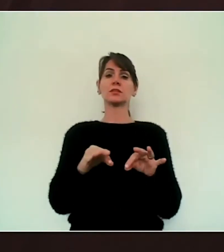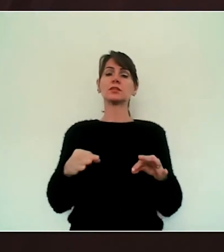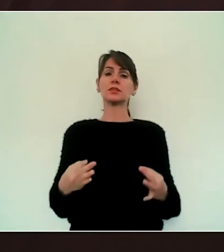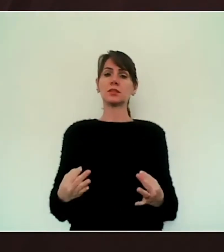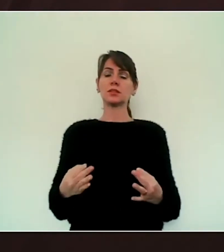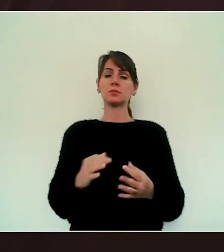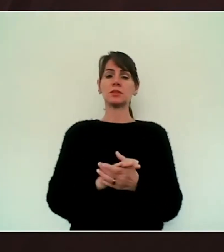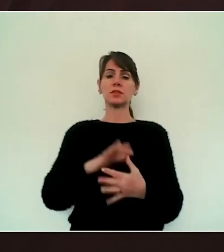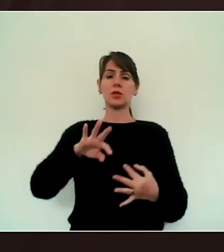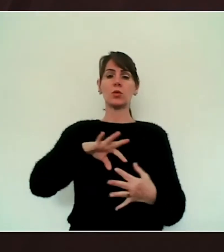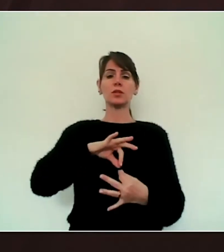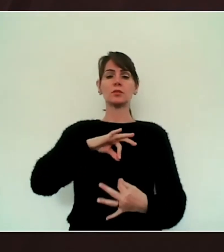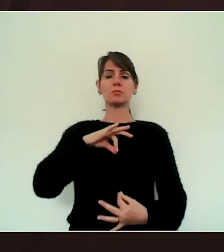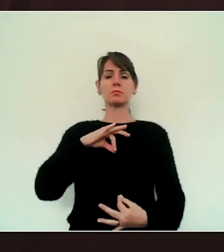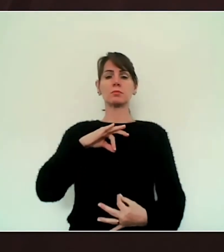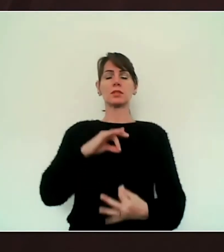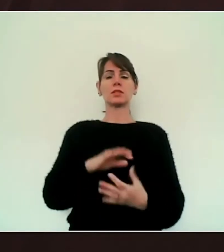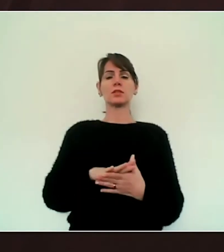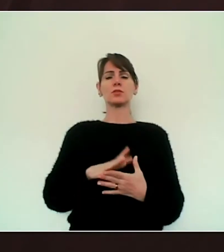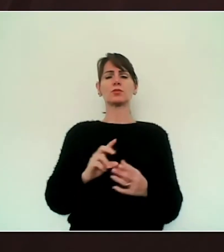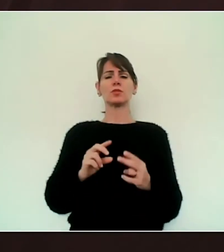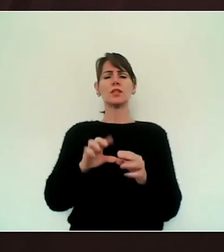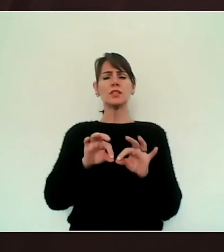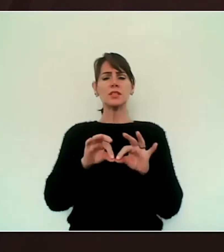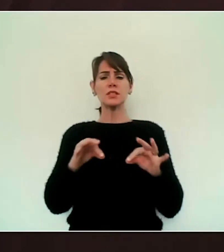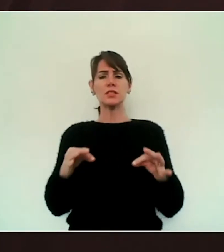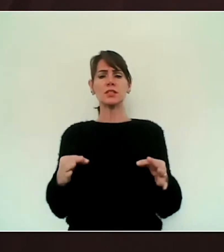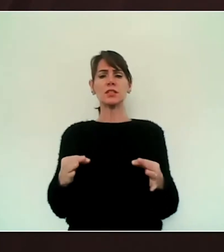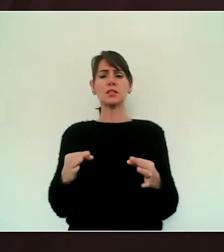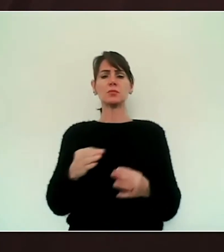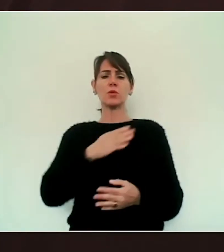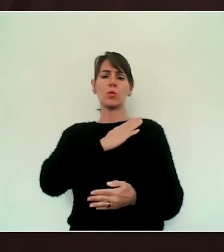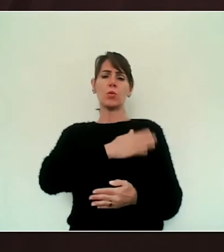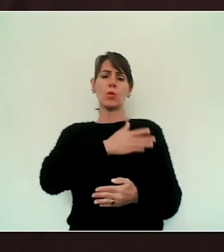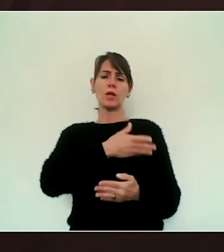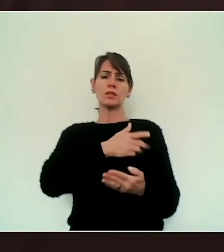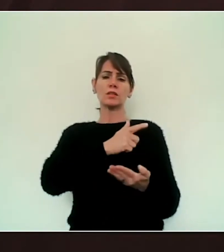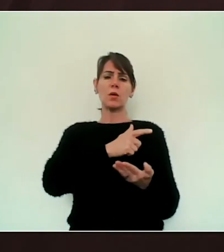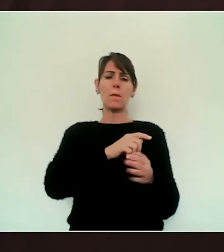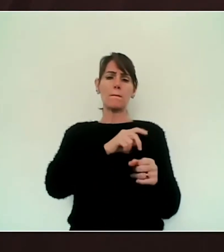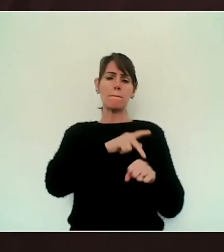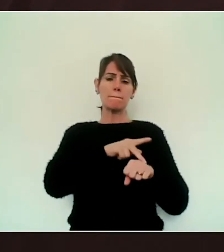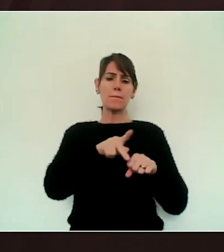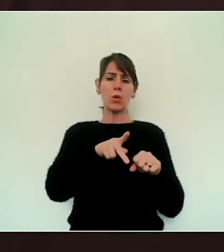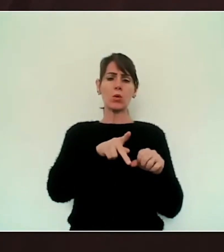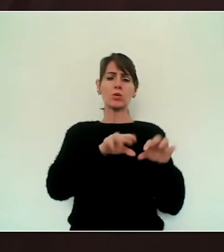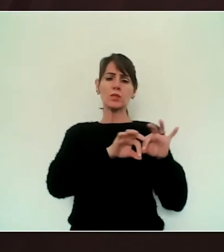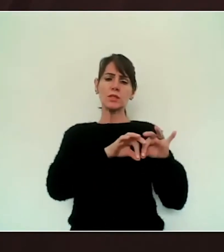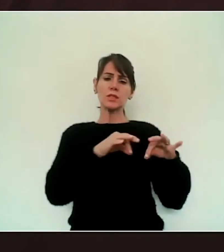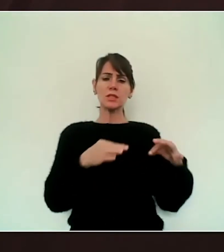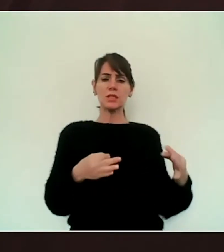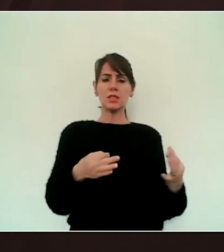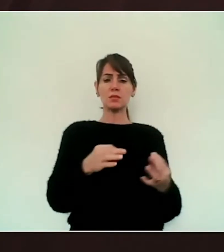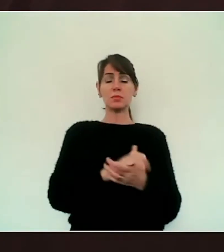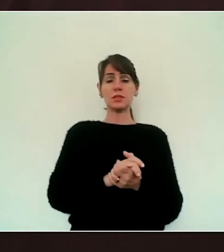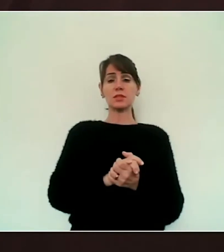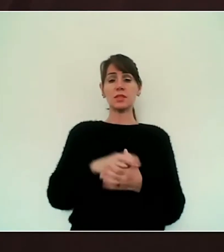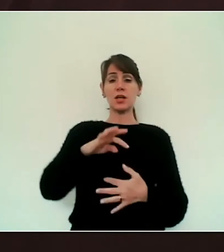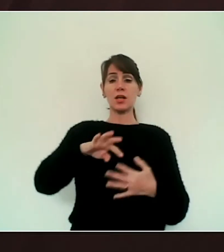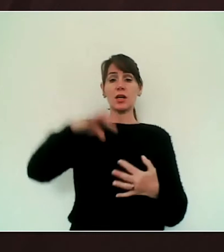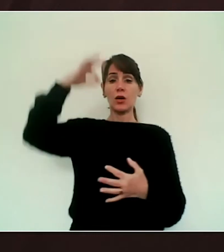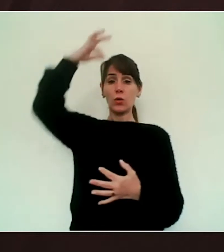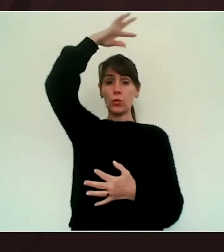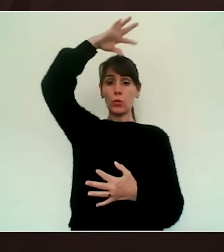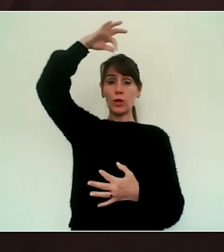no coração, você vai ouvir, o Espírito vai revelar. E quanto mais você vai receber